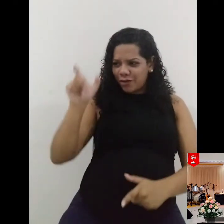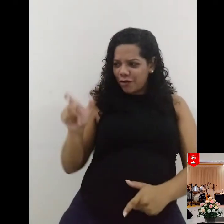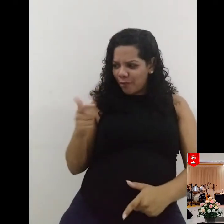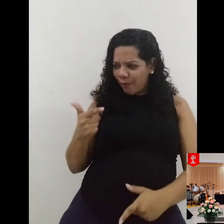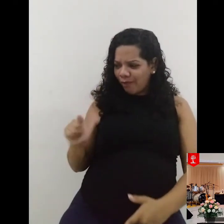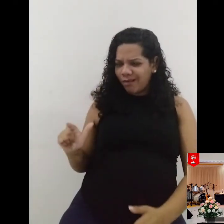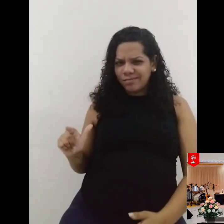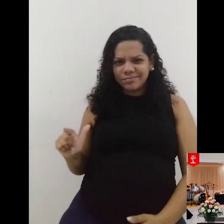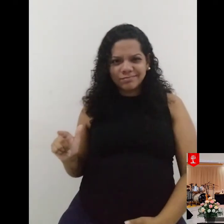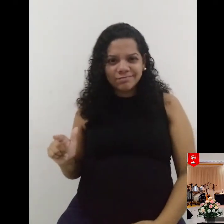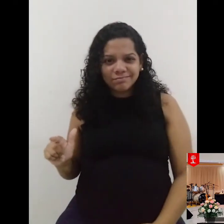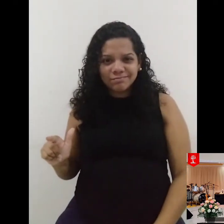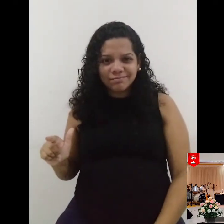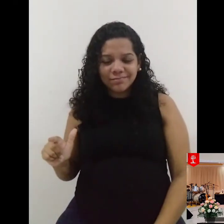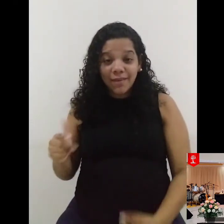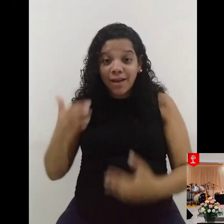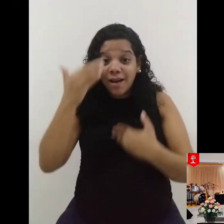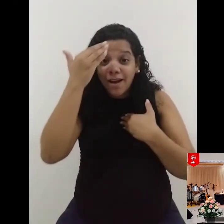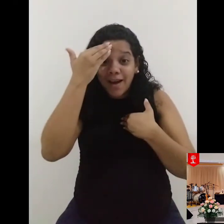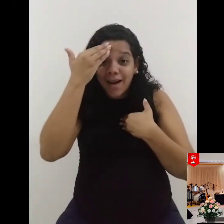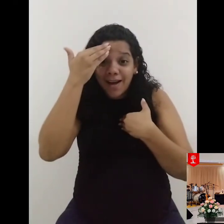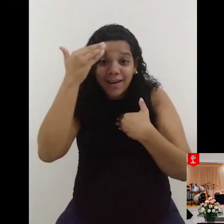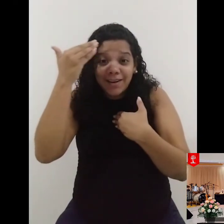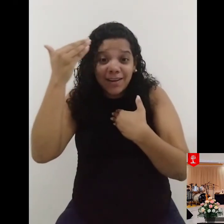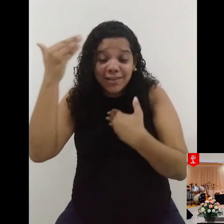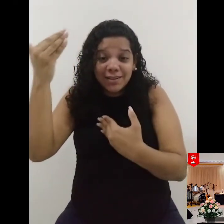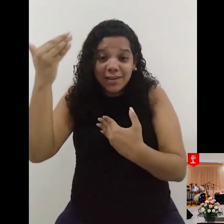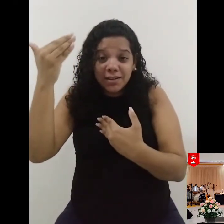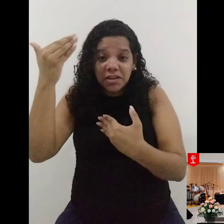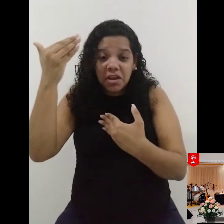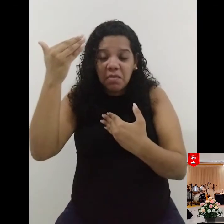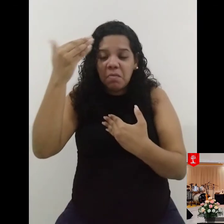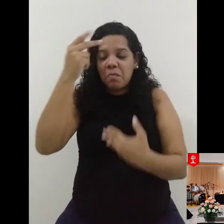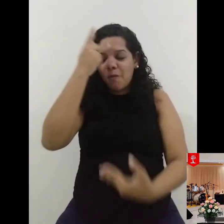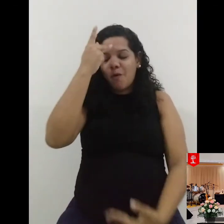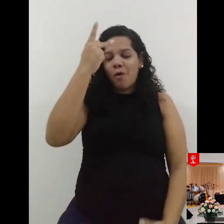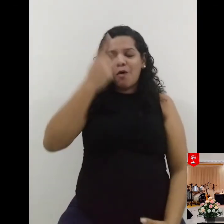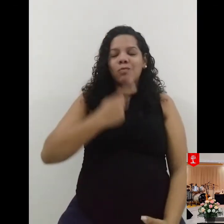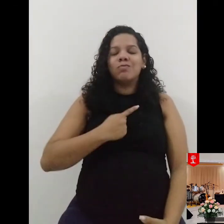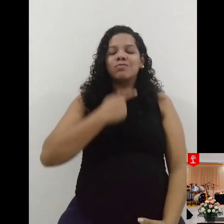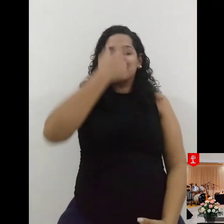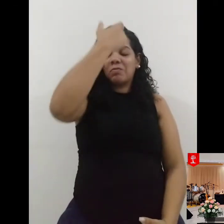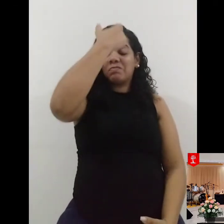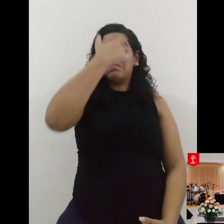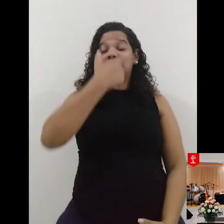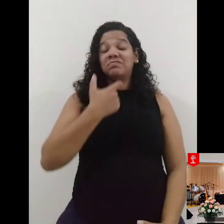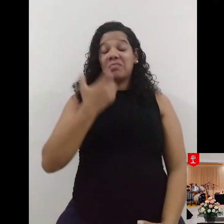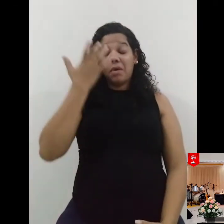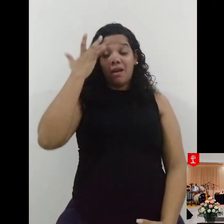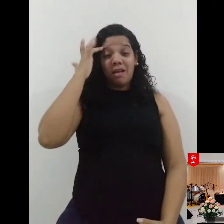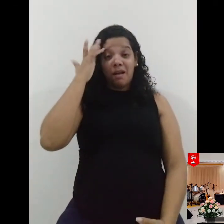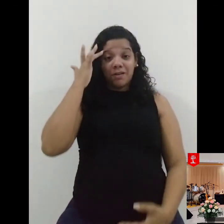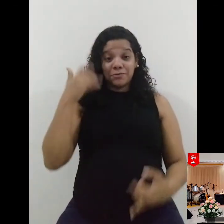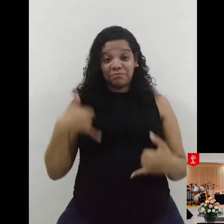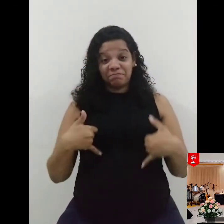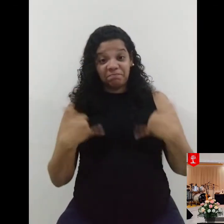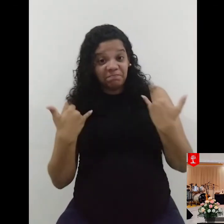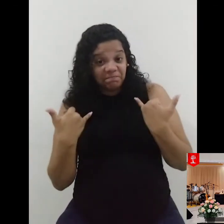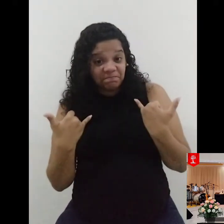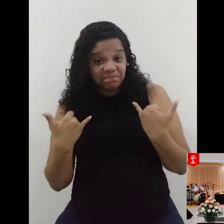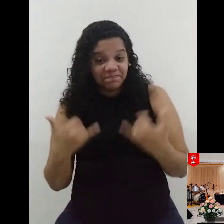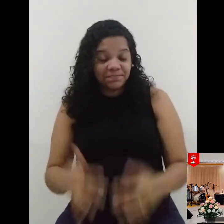os corruptos, os adúlteros. Deus, eu te agradeço, porque eu não sou como